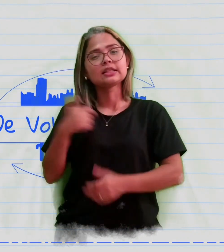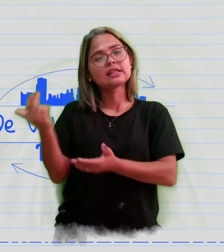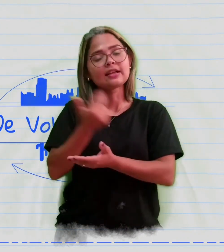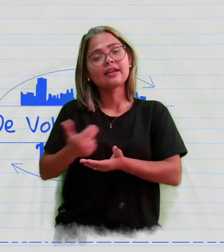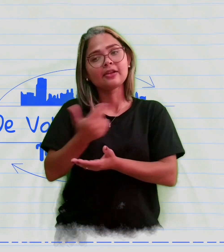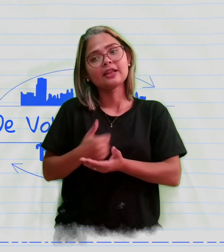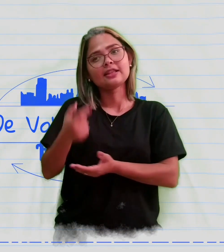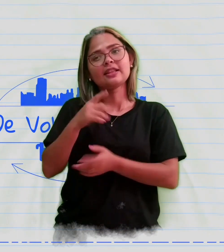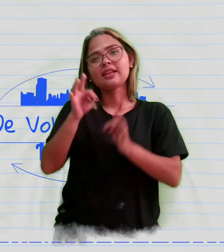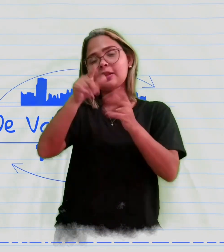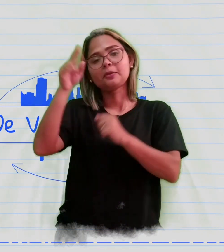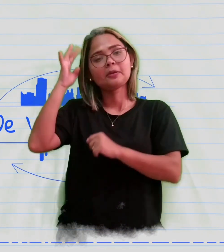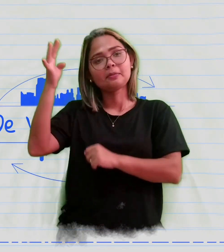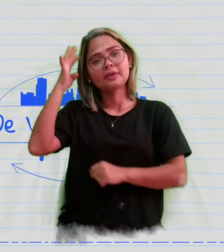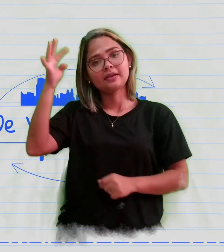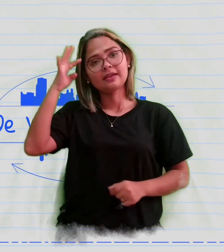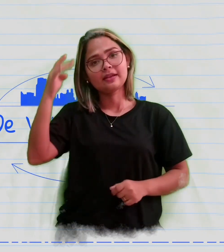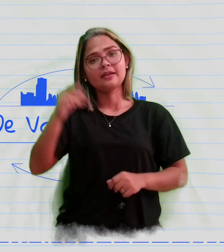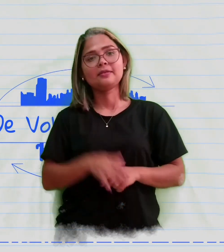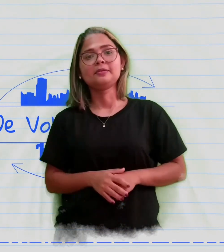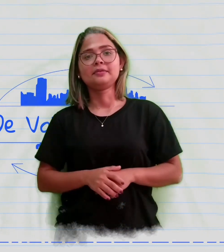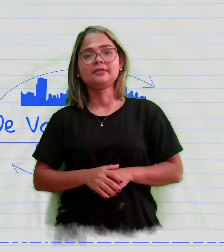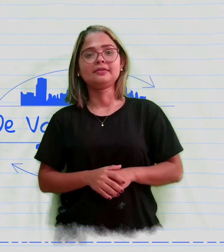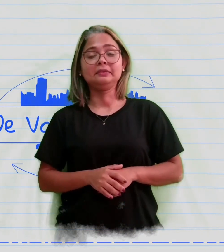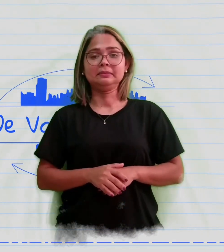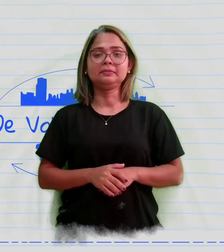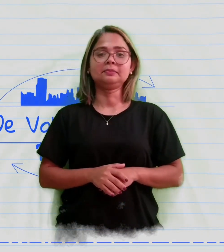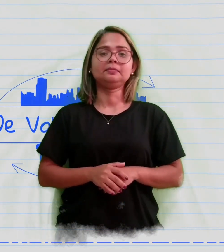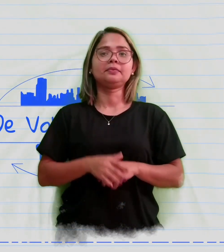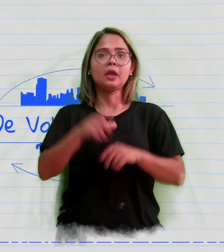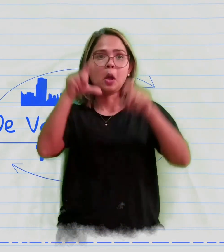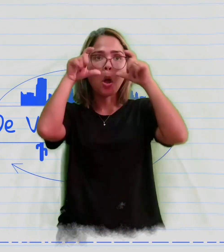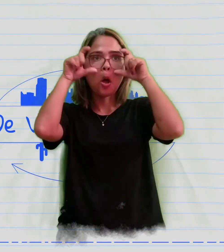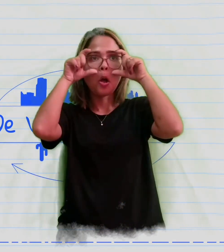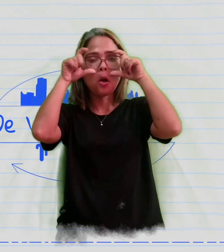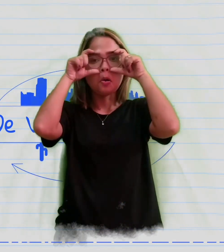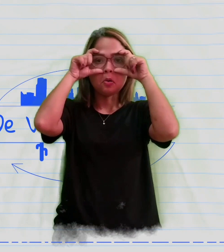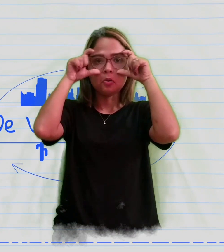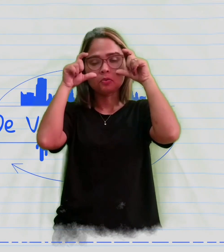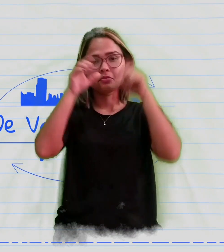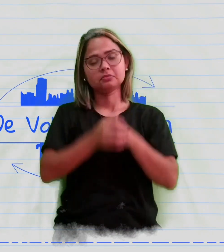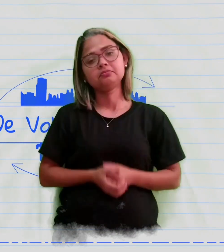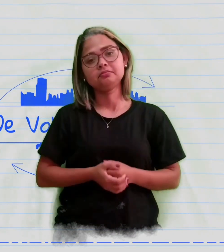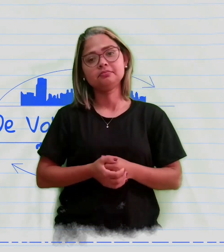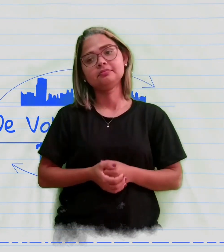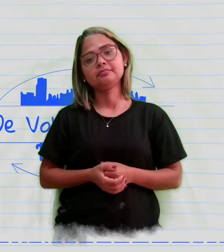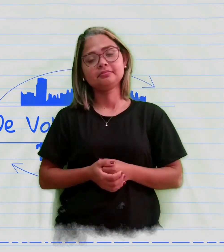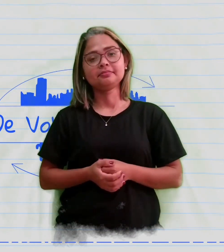Júlia toda na minha cabeça assim. É, assim. Uma vibe assim. Anel de coco, essas vibes, óculos redondos, mas nada conta, assim. Sim, nada